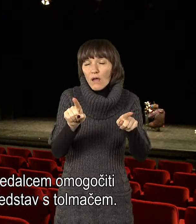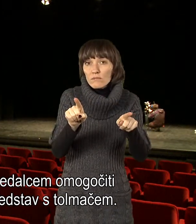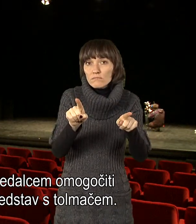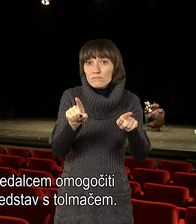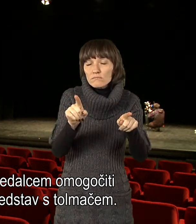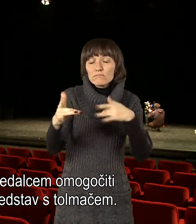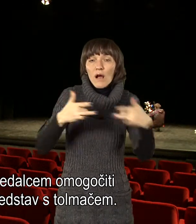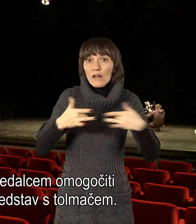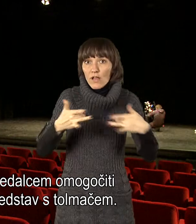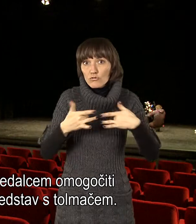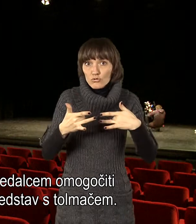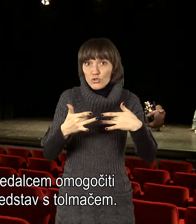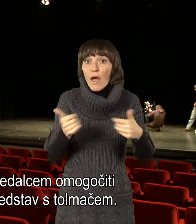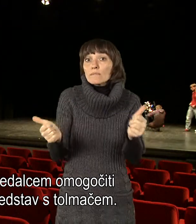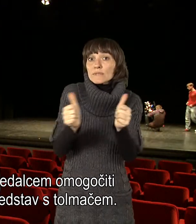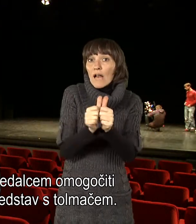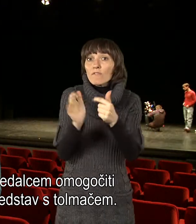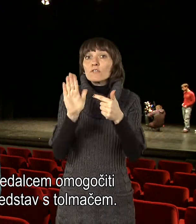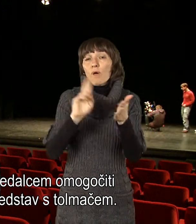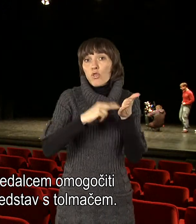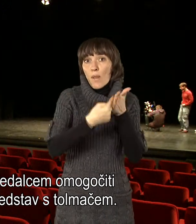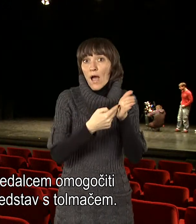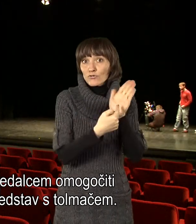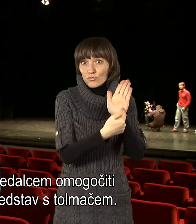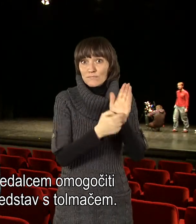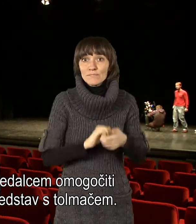z uporabo oziroma z tolmačem.